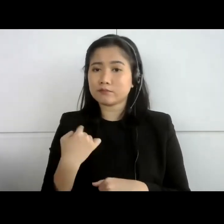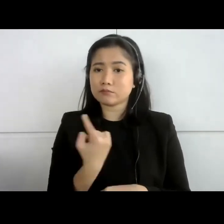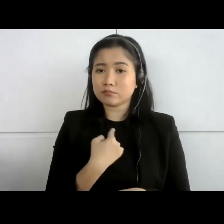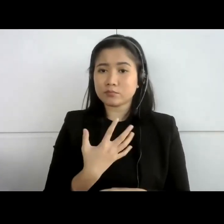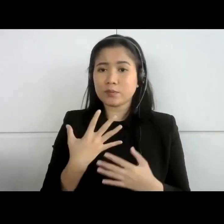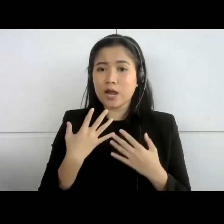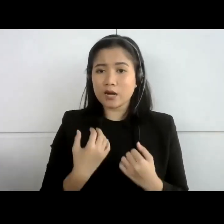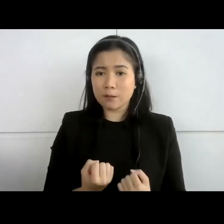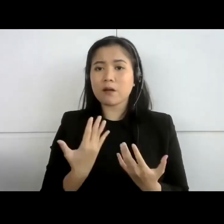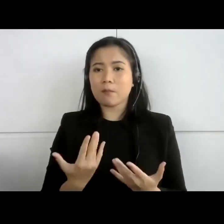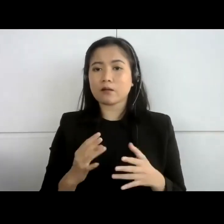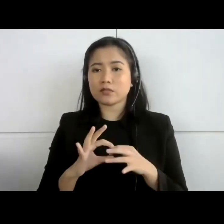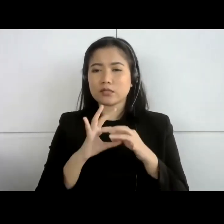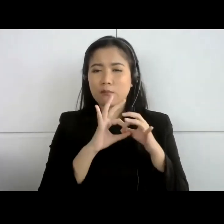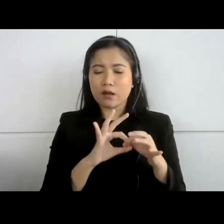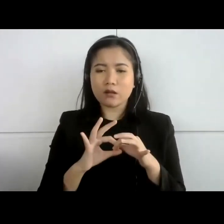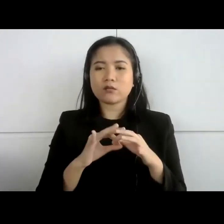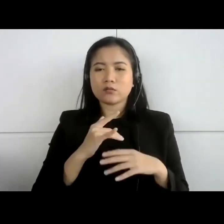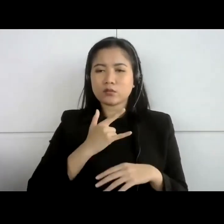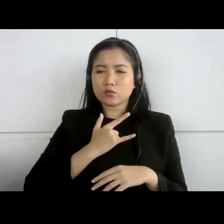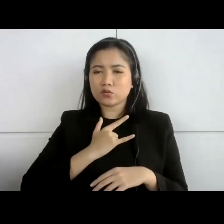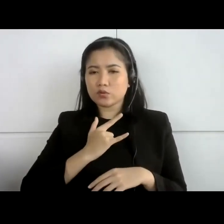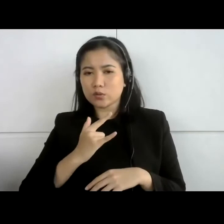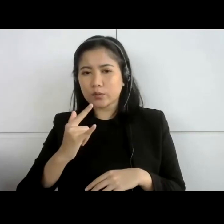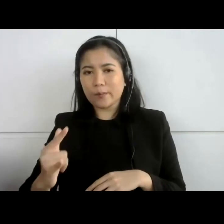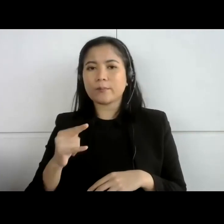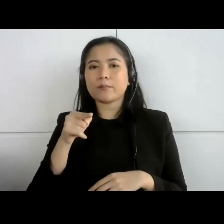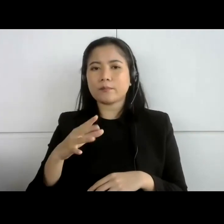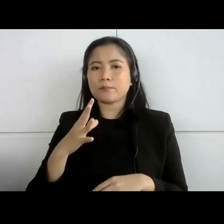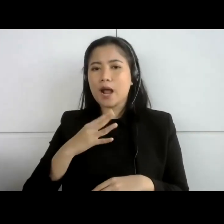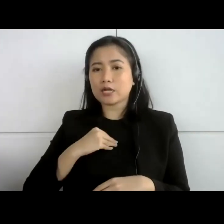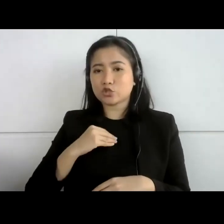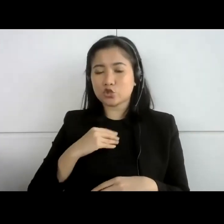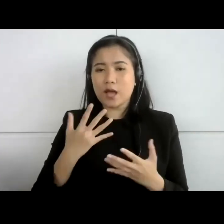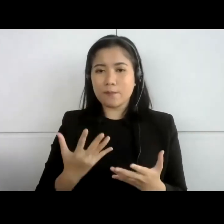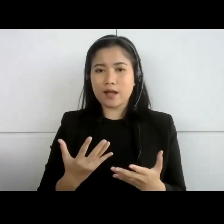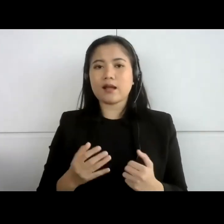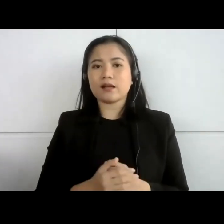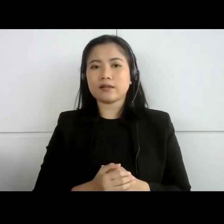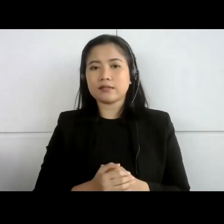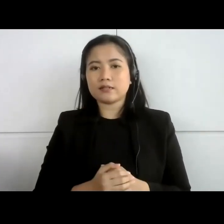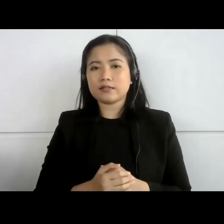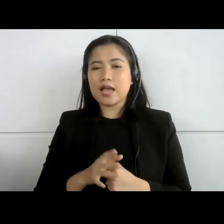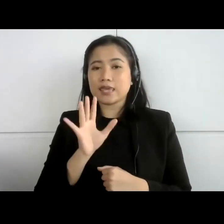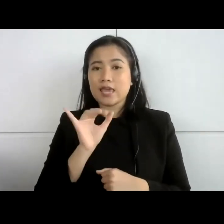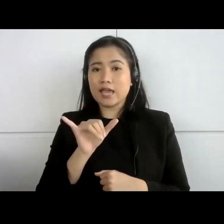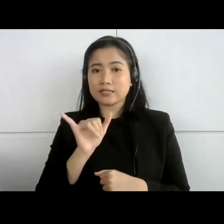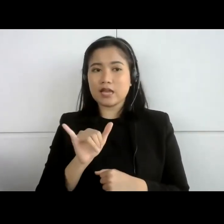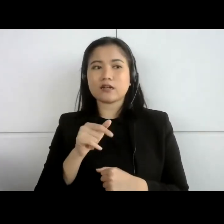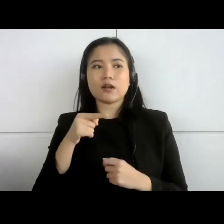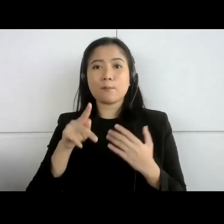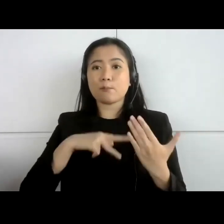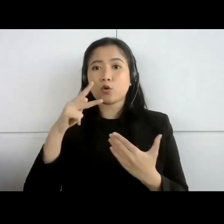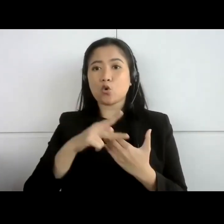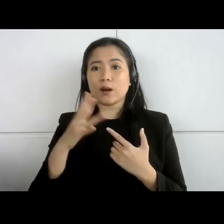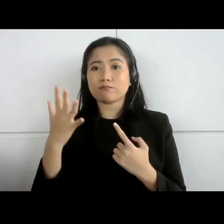akan terus kita pertahankan dengan maksud yayasan punya goal program, tetapi